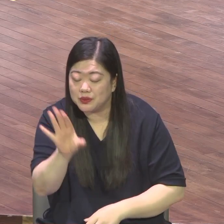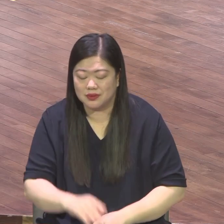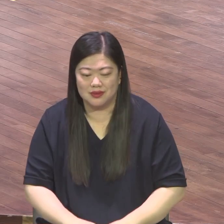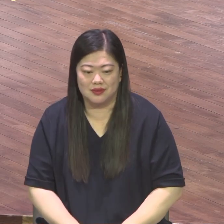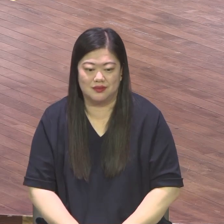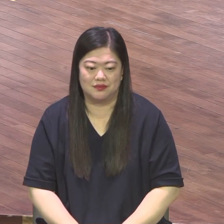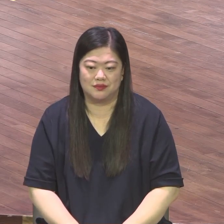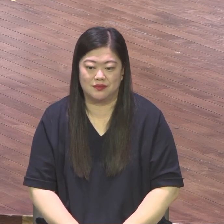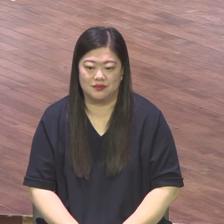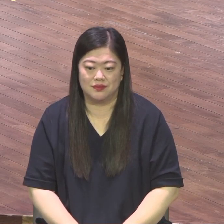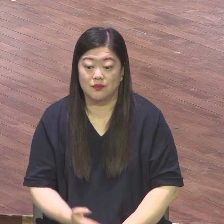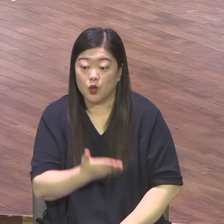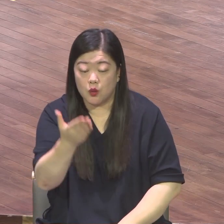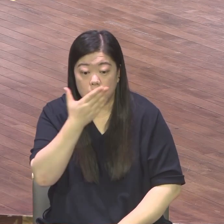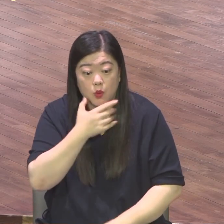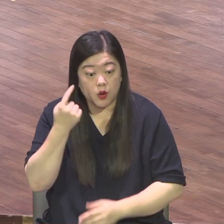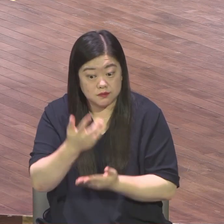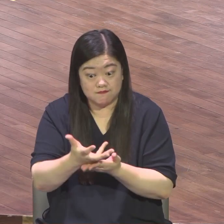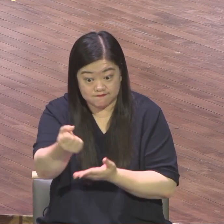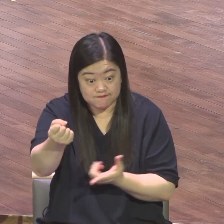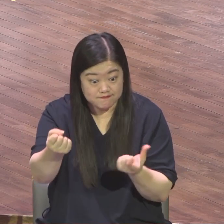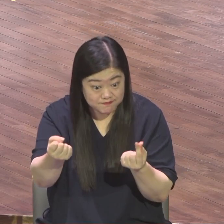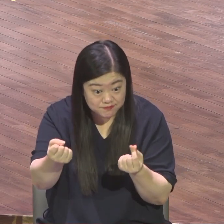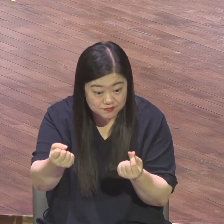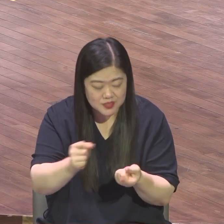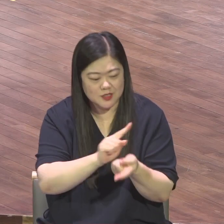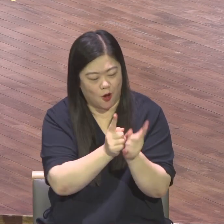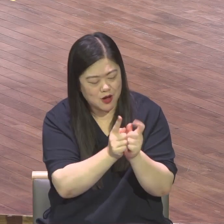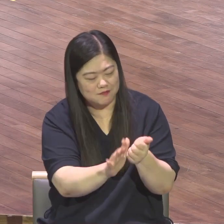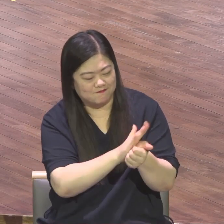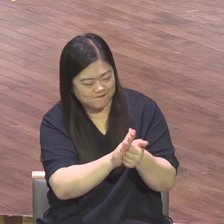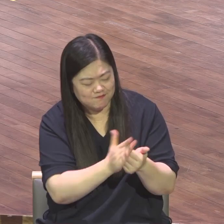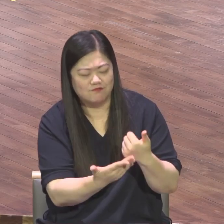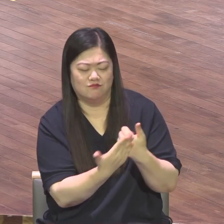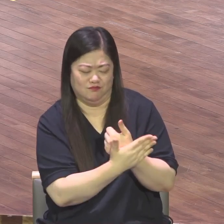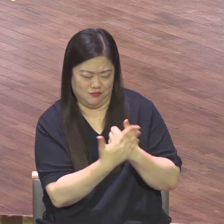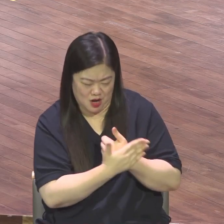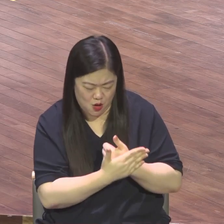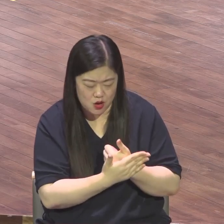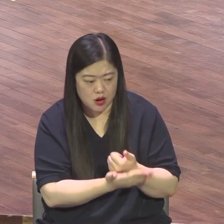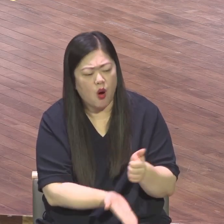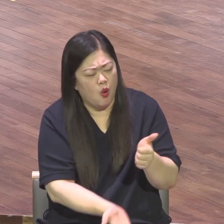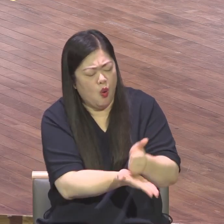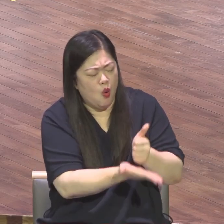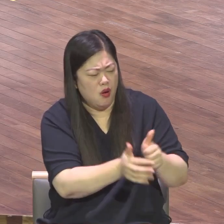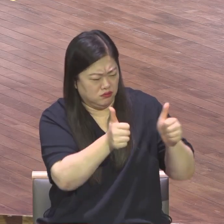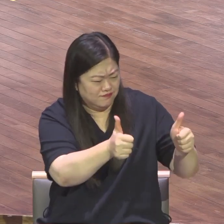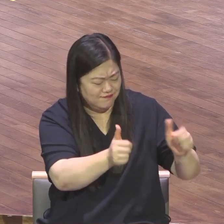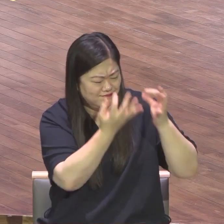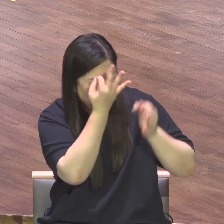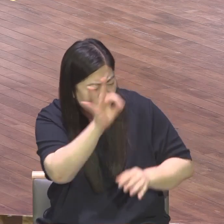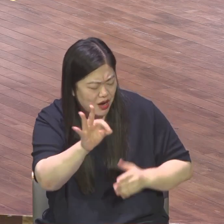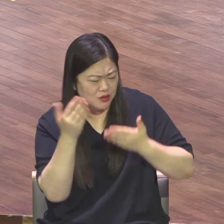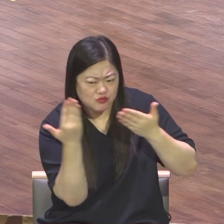복음 가진 교회답게. 아멘. 뭐 서로 위로하고 격려하고 인정하고 세워주고 칭찬하고